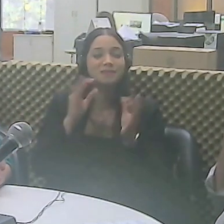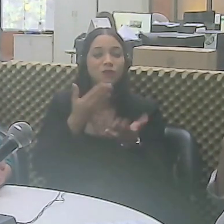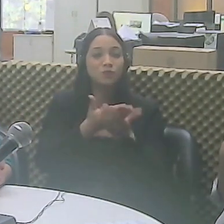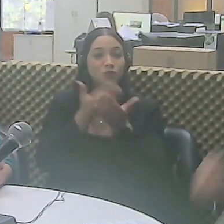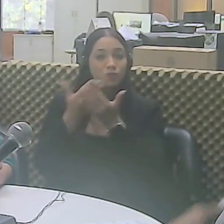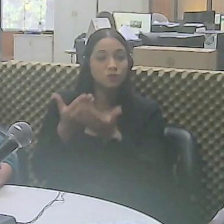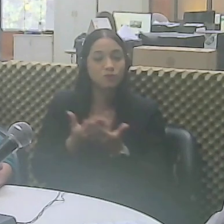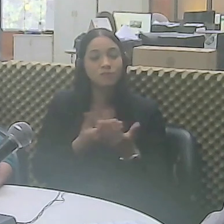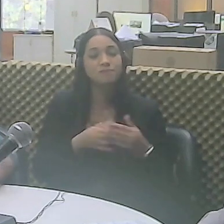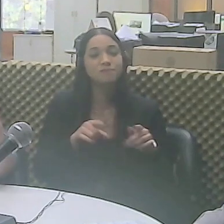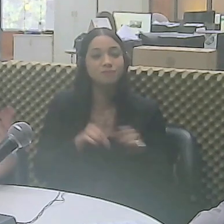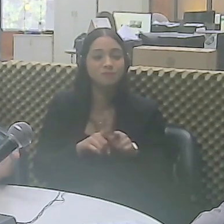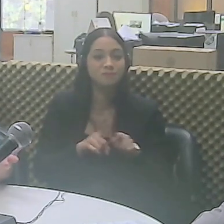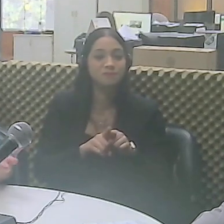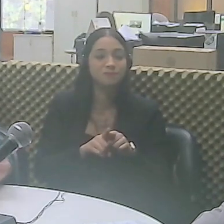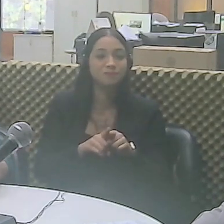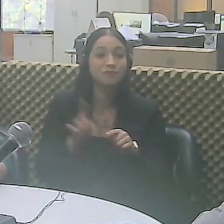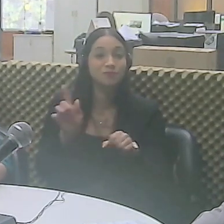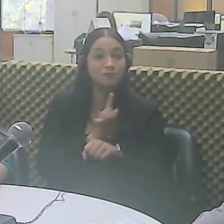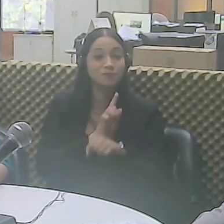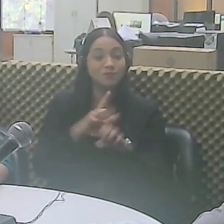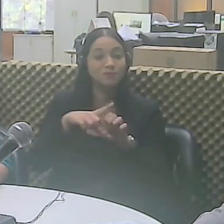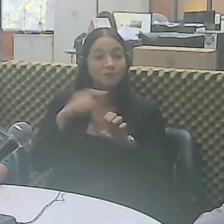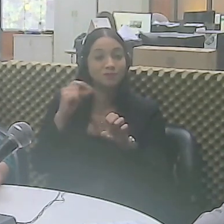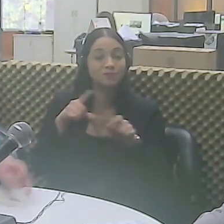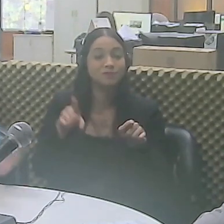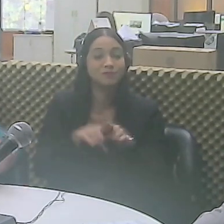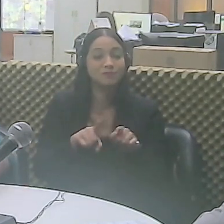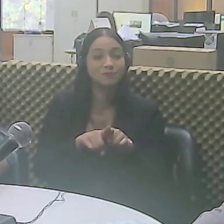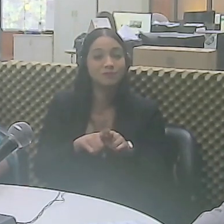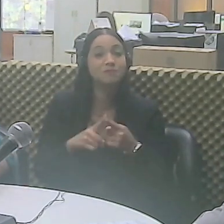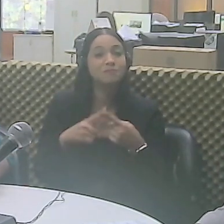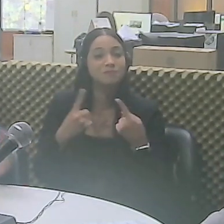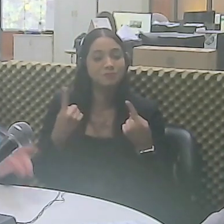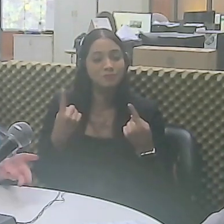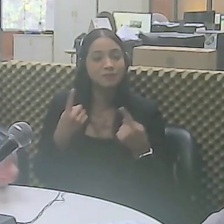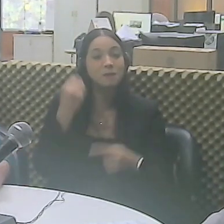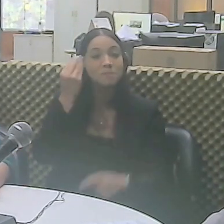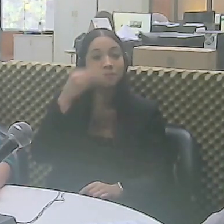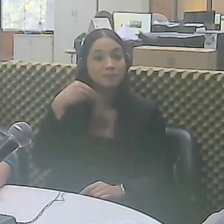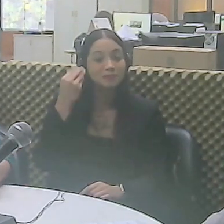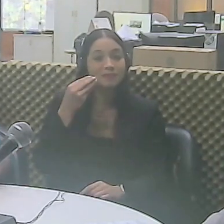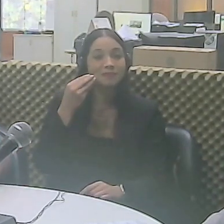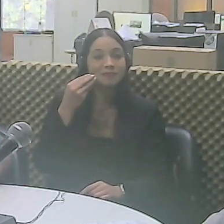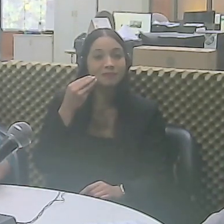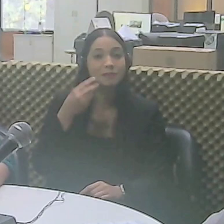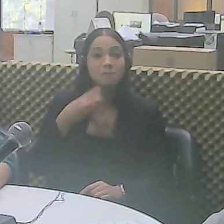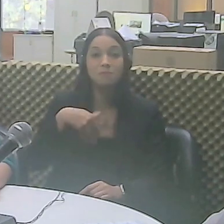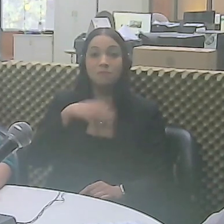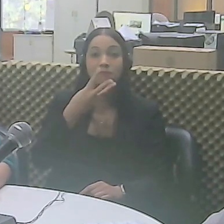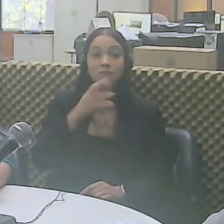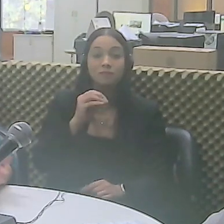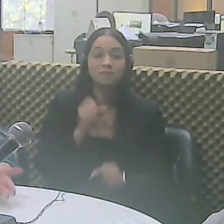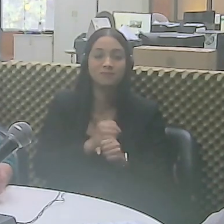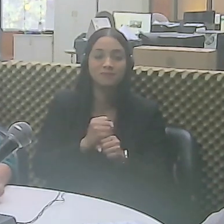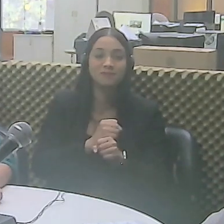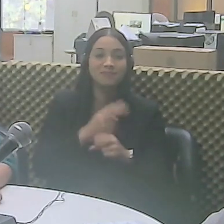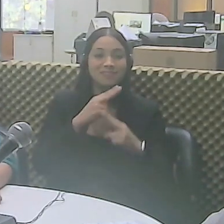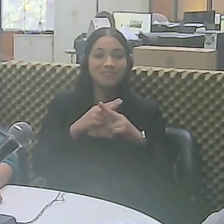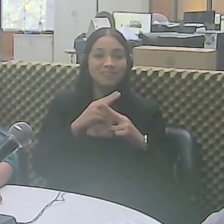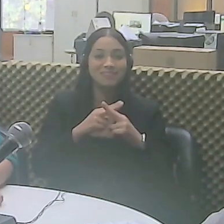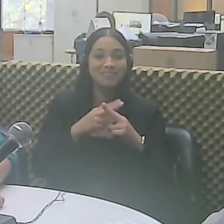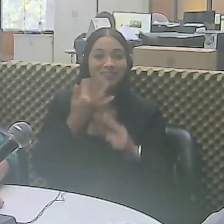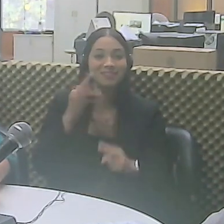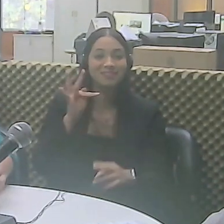nessa área, na gestão empresarial também, mas também com a experiência aí de mais de 30 anos na Caixa